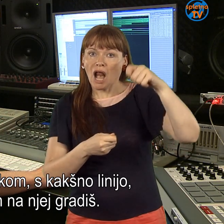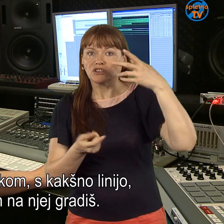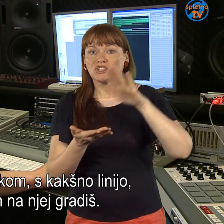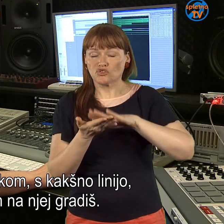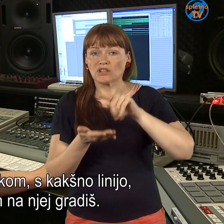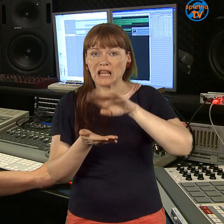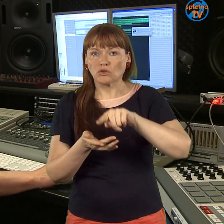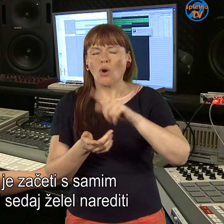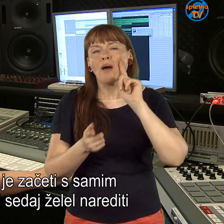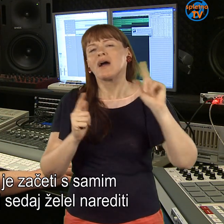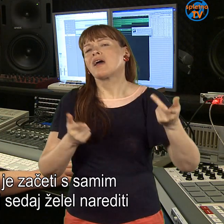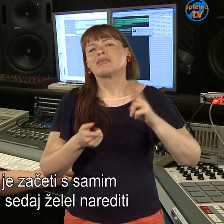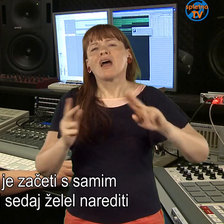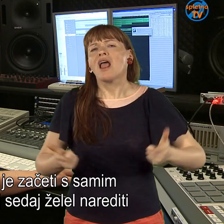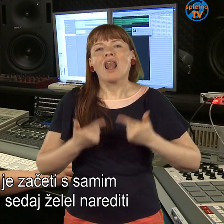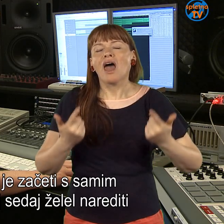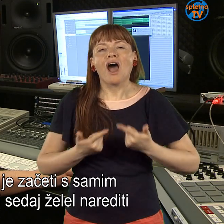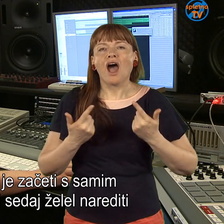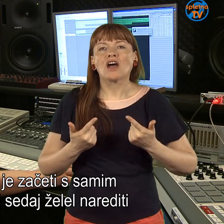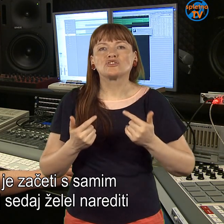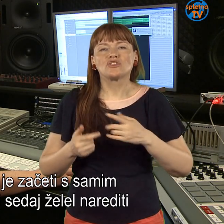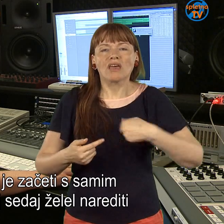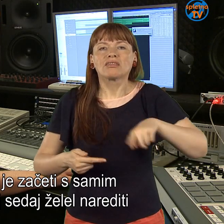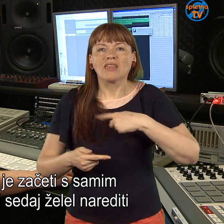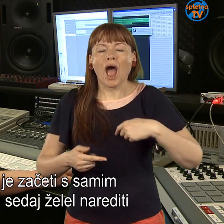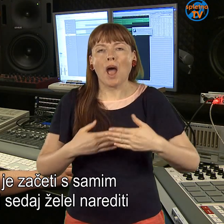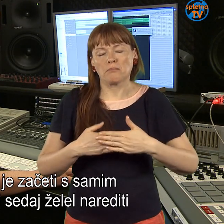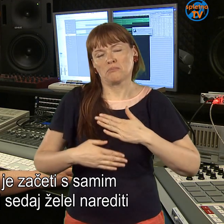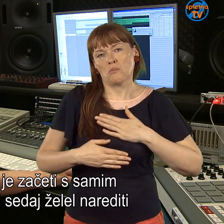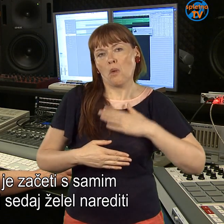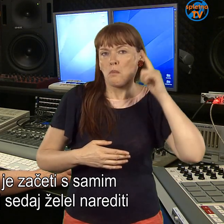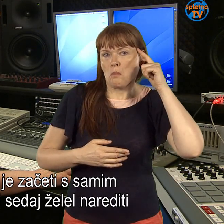Ampak najlažje nam je po mojem